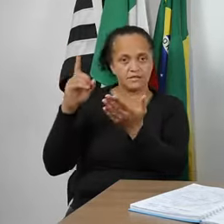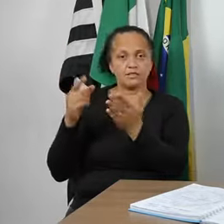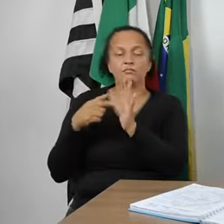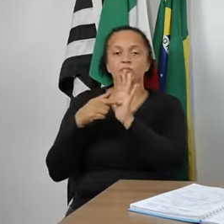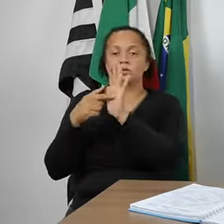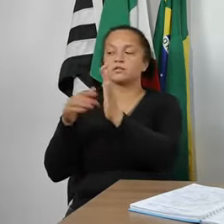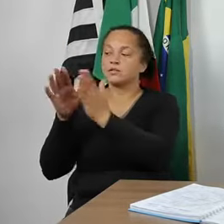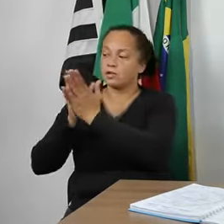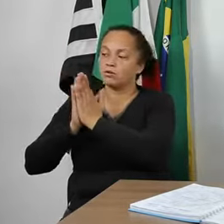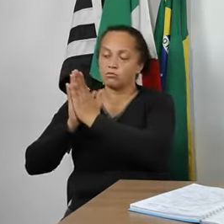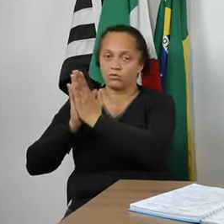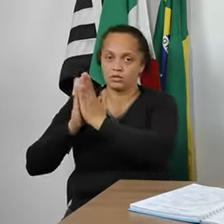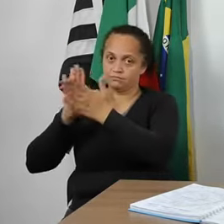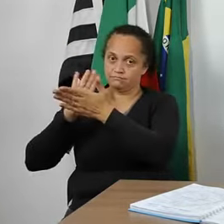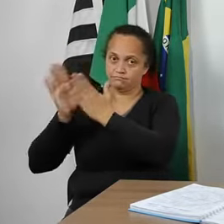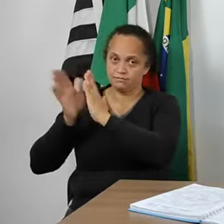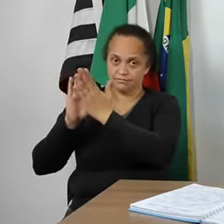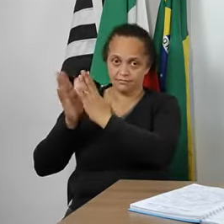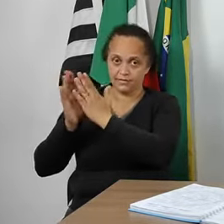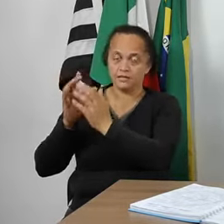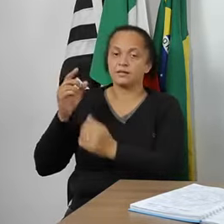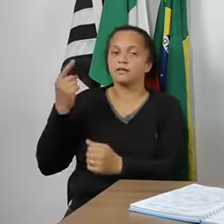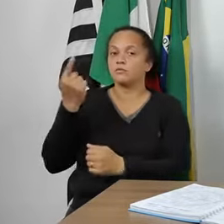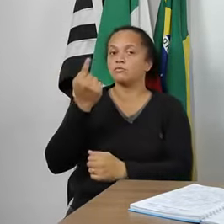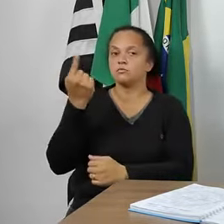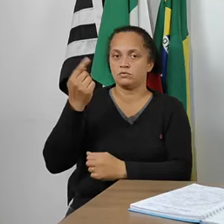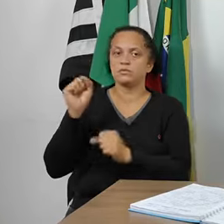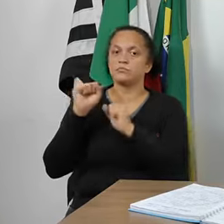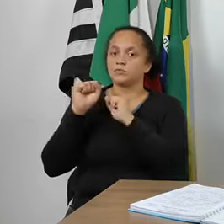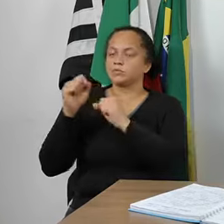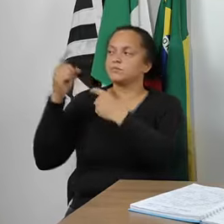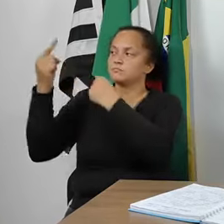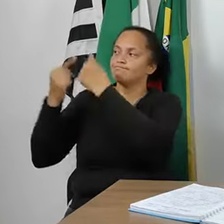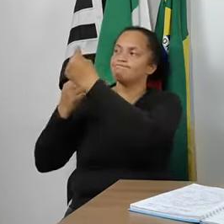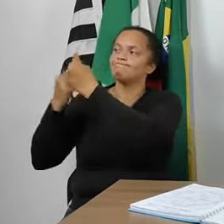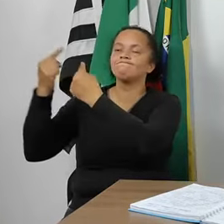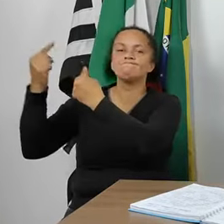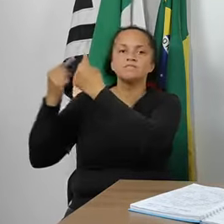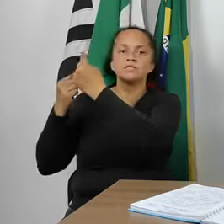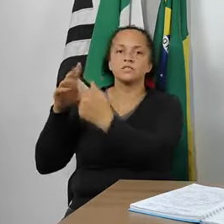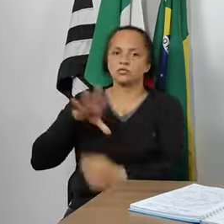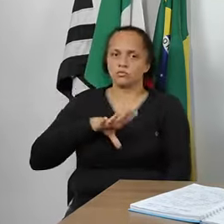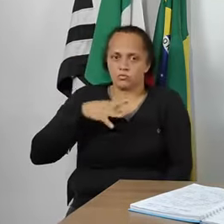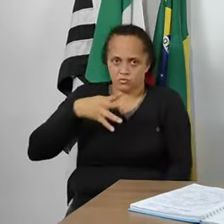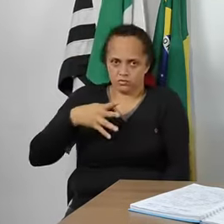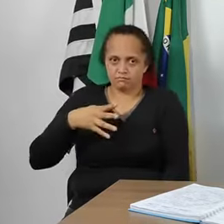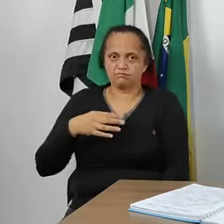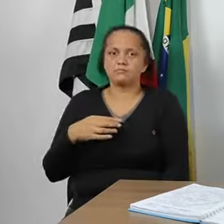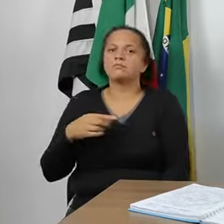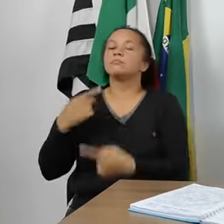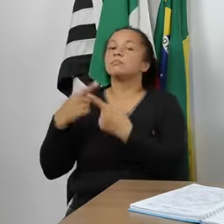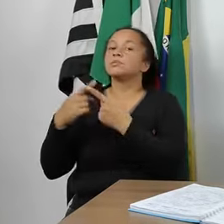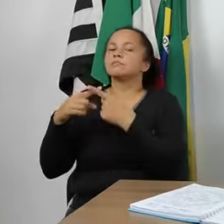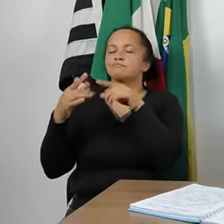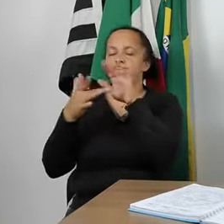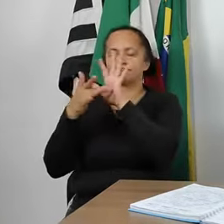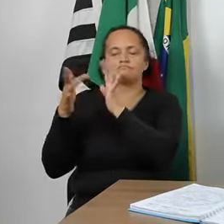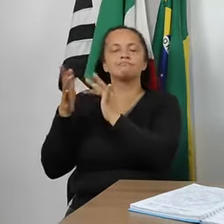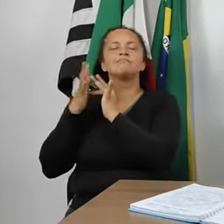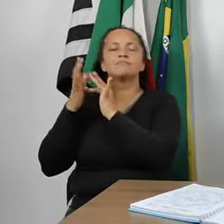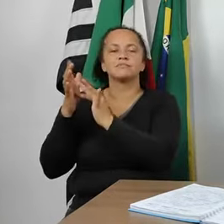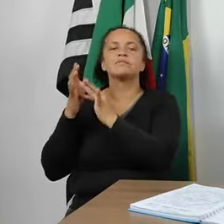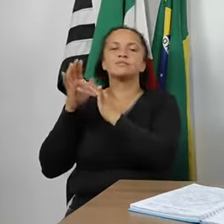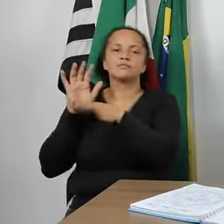você temos acesso ao trono da graça, com ousadia e intrepidez, por causa do novo e vivo caminho que é Jesus Cristo. O